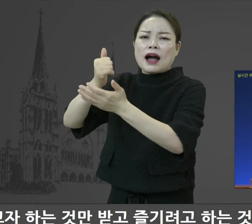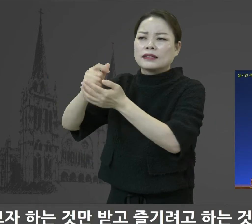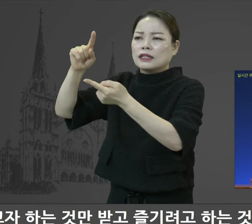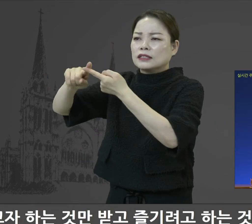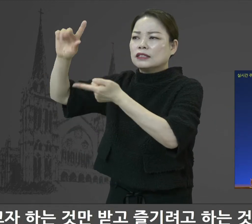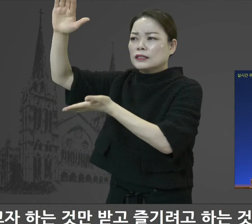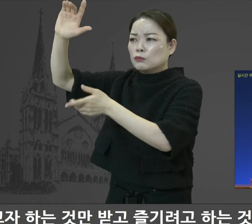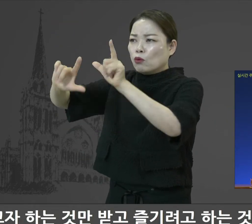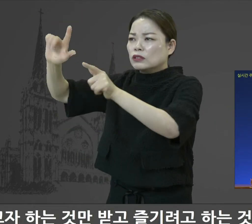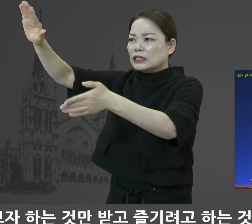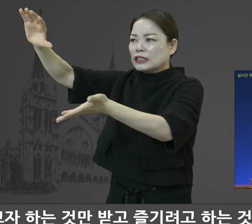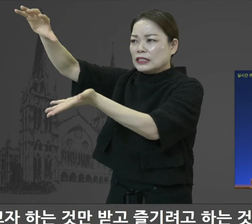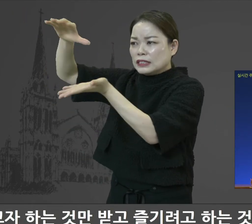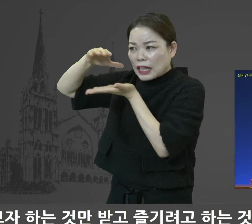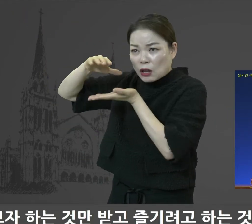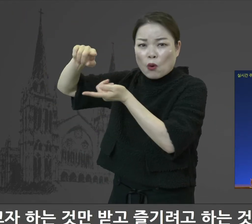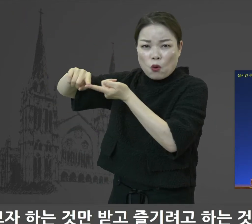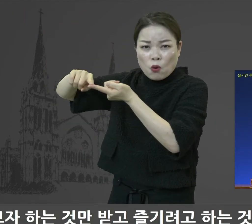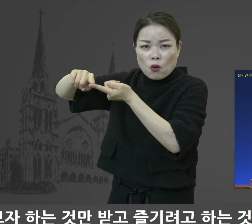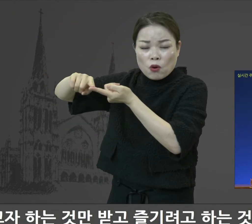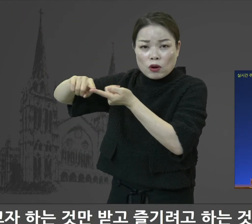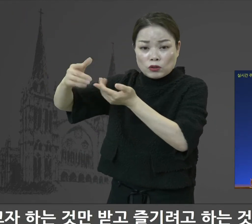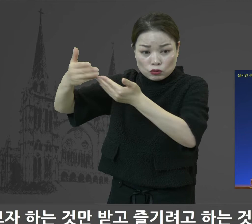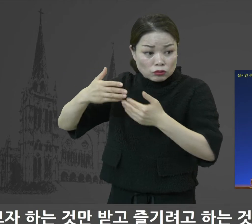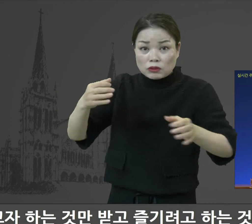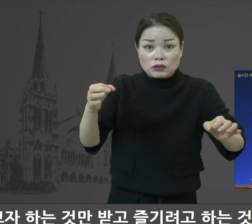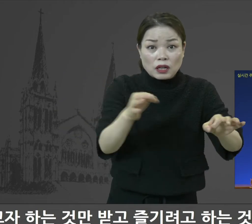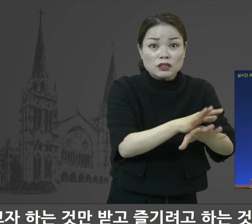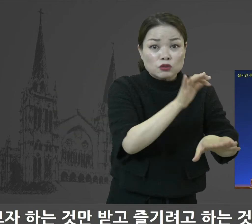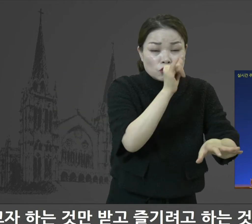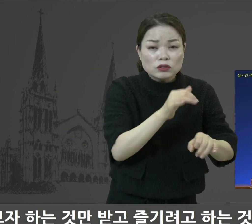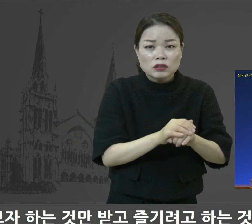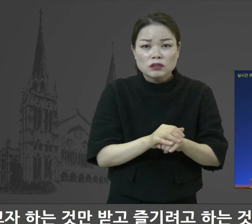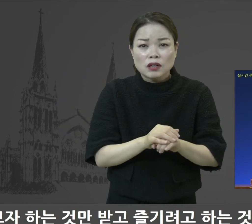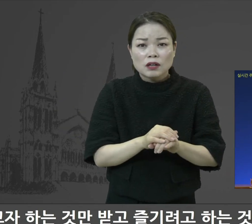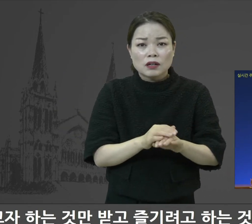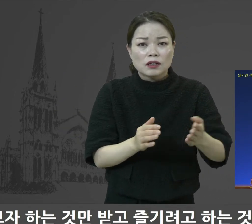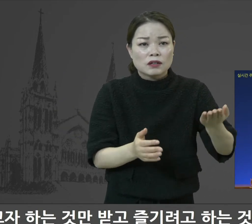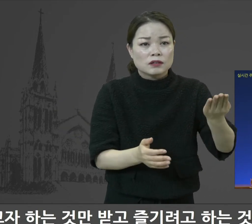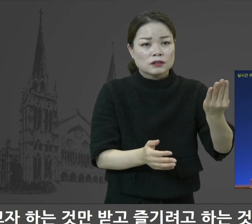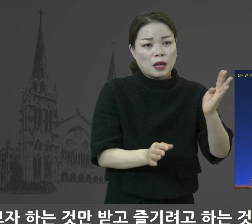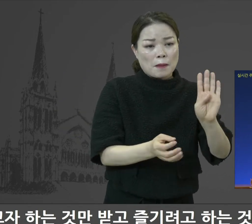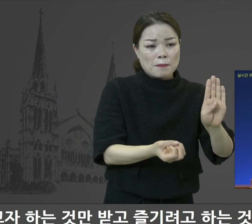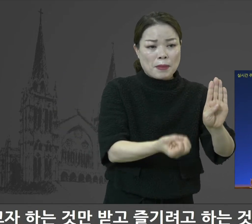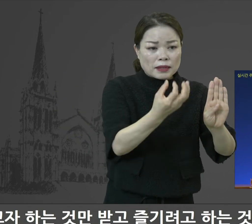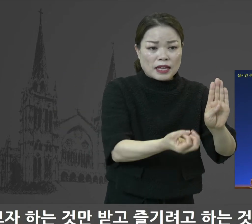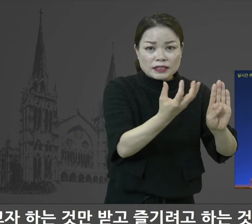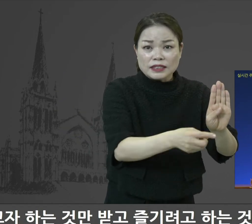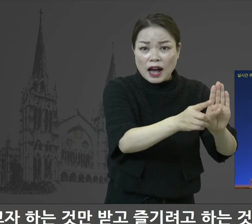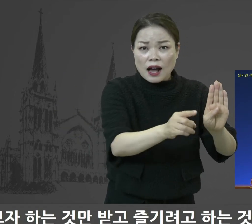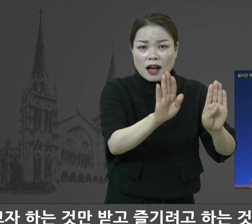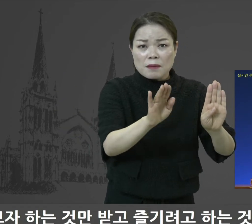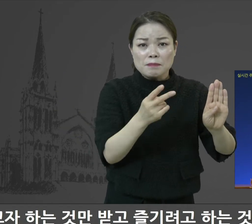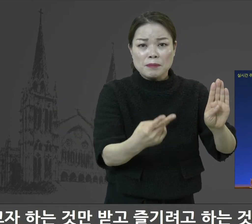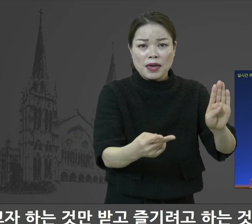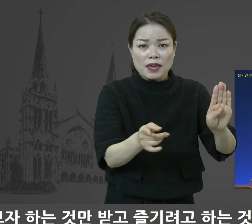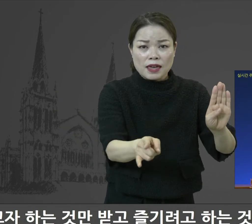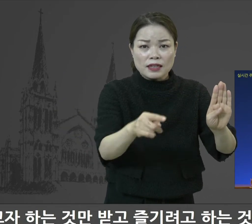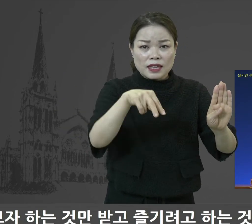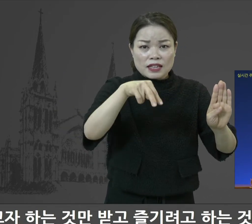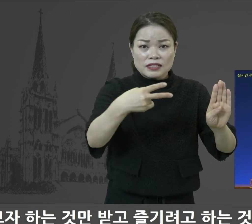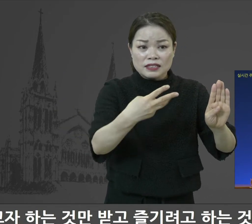받아야 됩니다. 주신 것은 없어지게 되어 있습니다. 베데스다 목가에서 38년 된 병자가